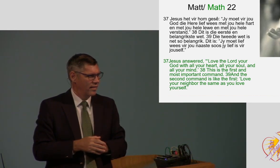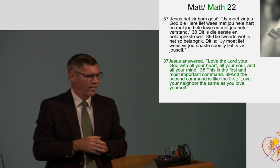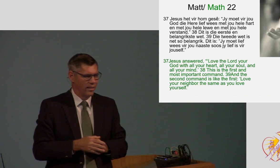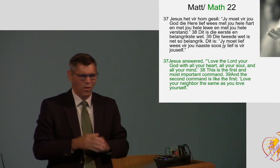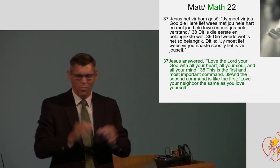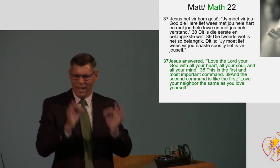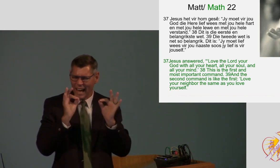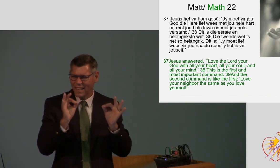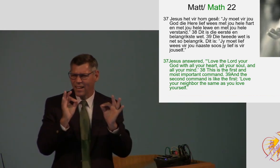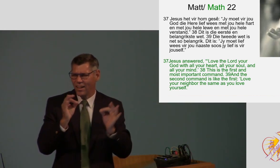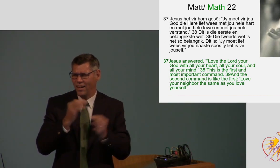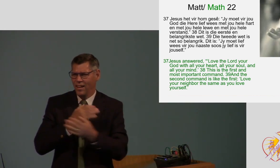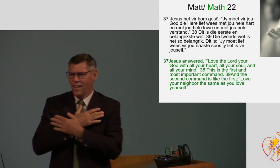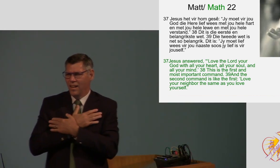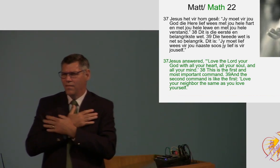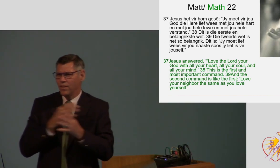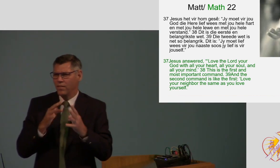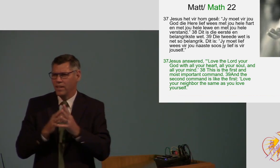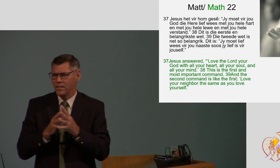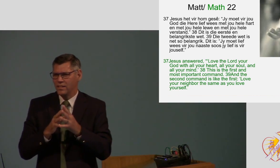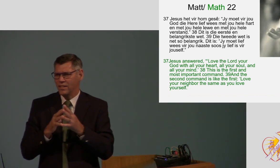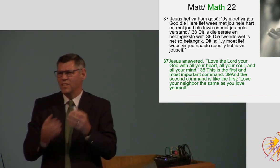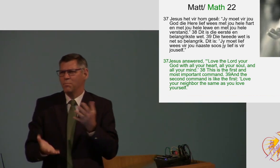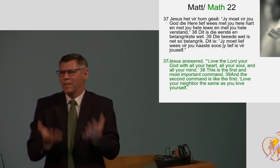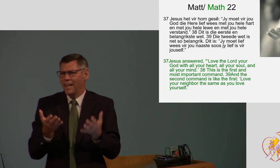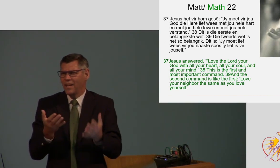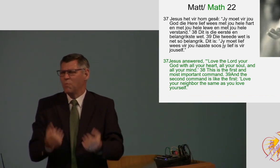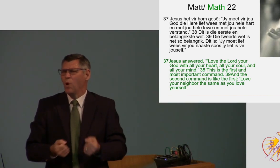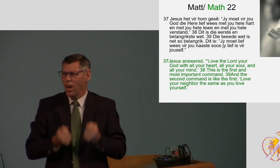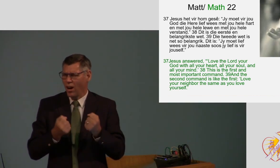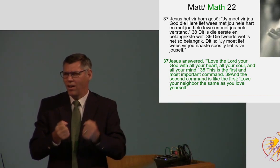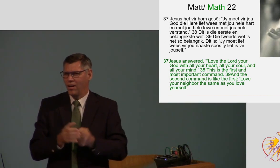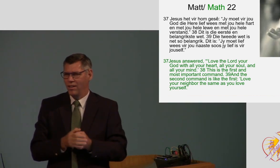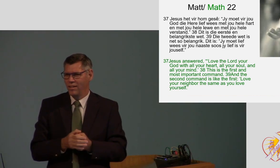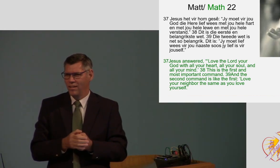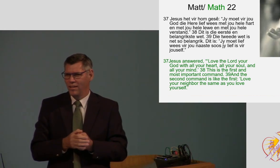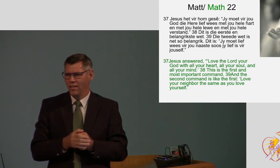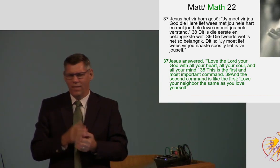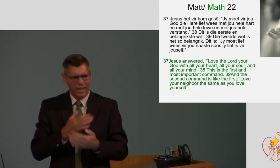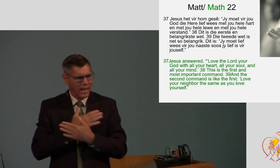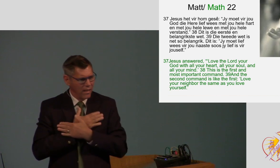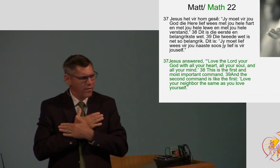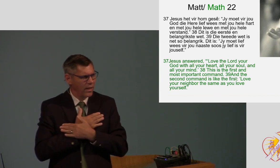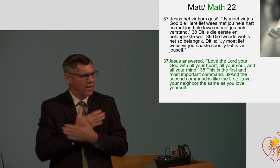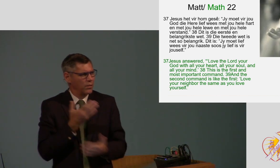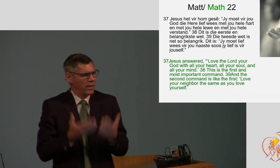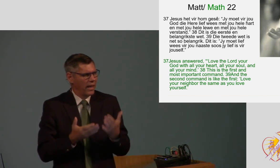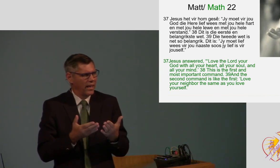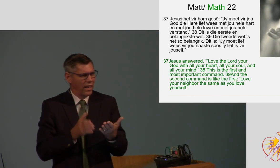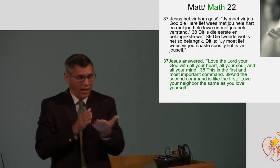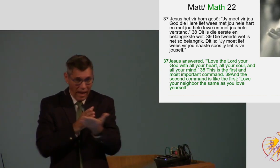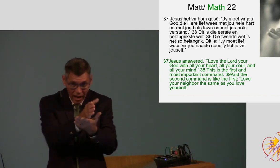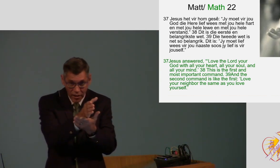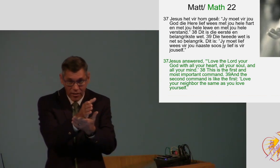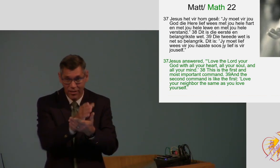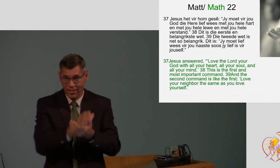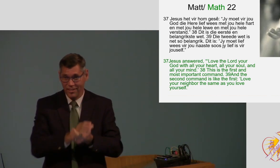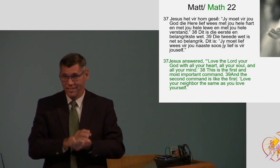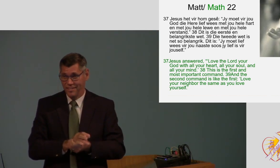Om regtig lief te wees, dis baie keer moeilik. Want liefde is baie keer reguit.